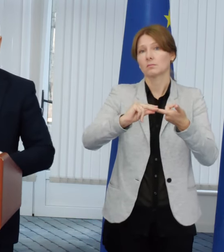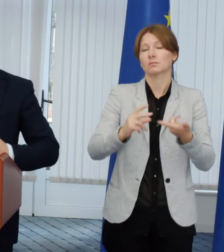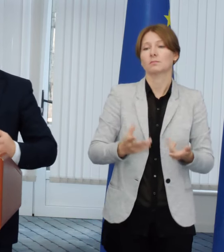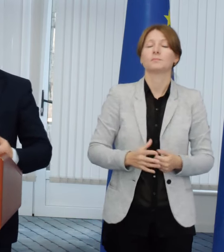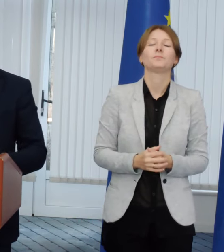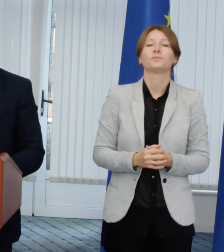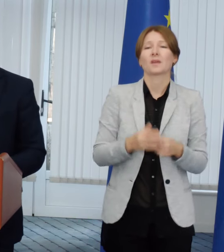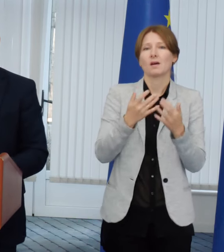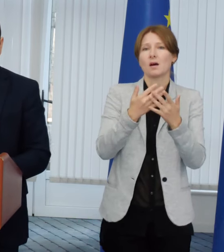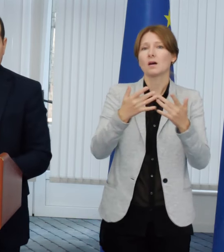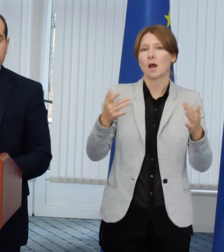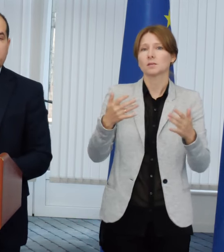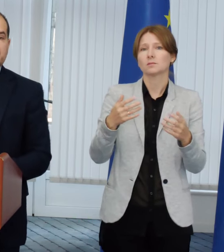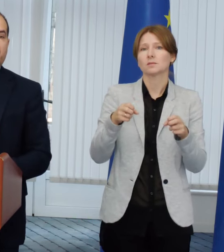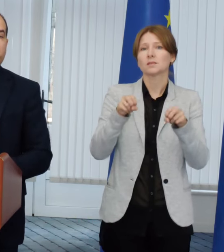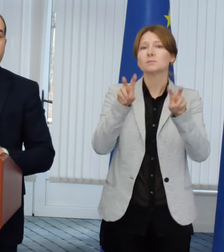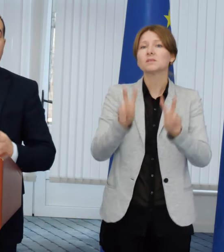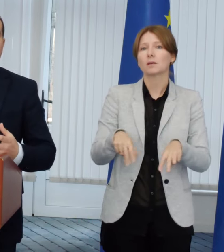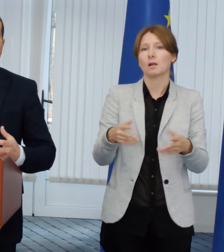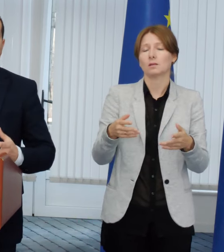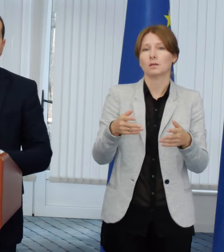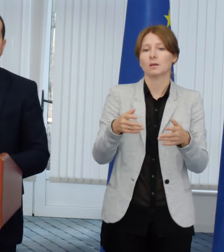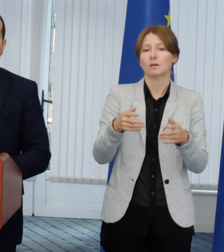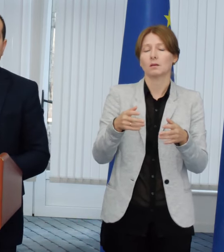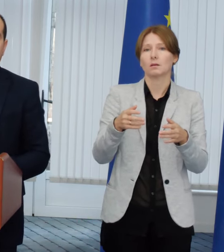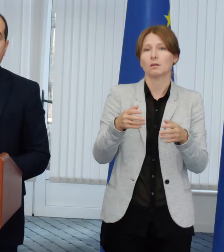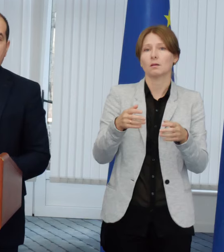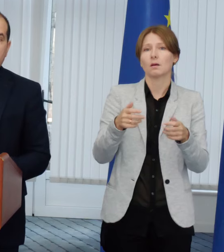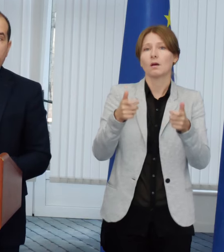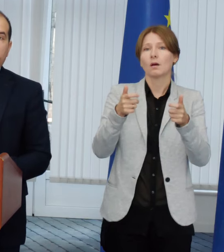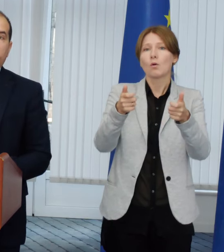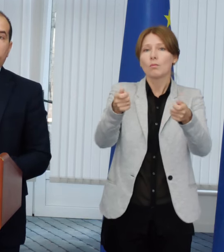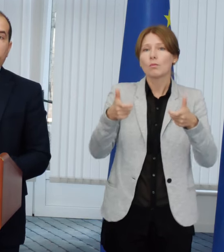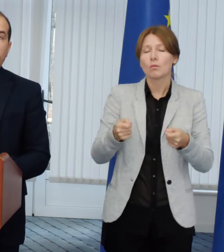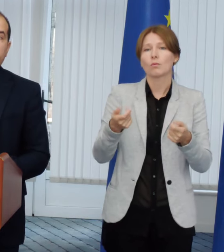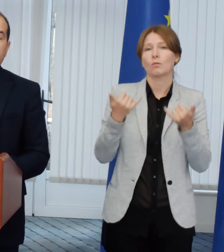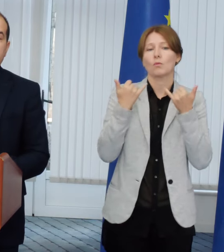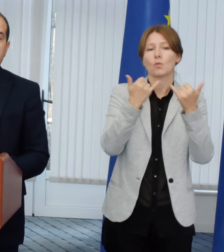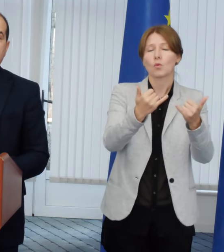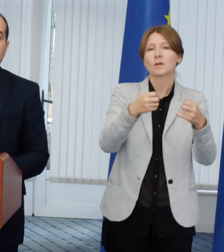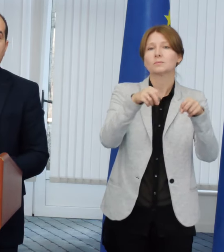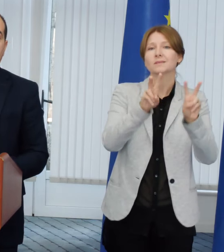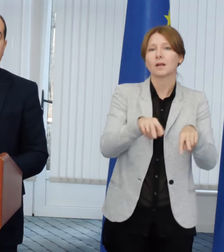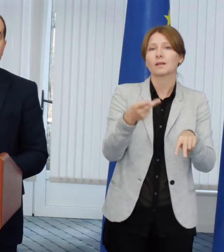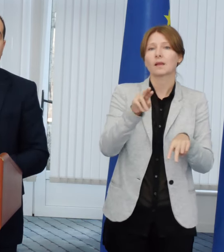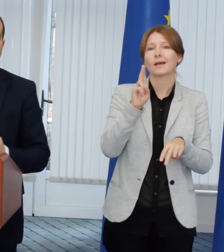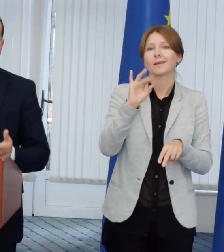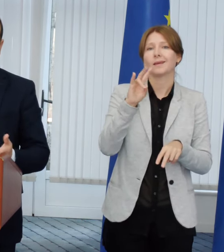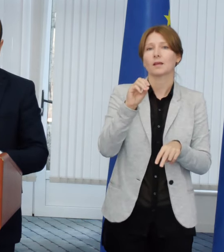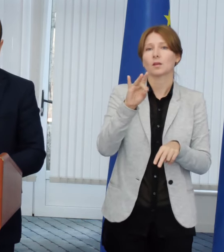deci anumite implanturi. Vom cumpăra echipamente pentru specialiștii